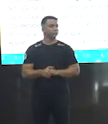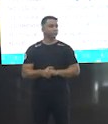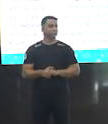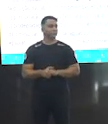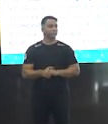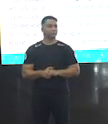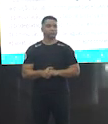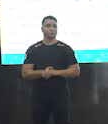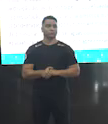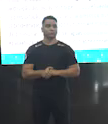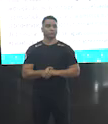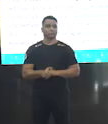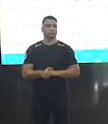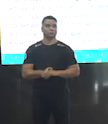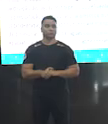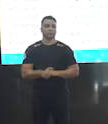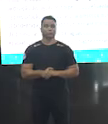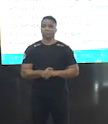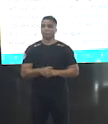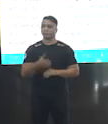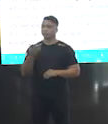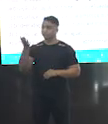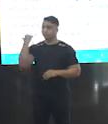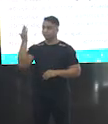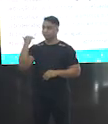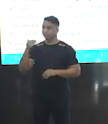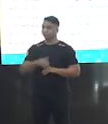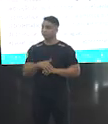5. Nos anos 90,